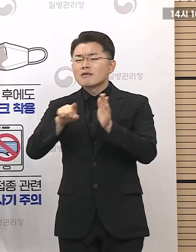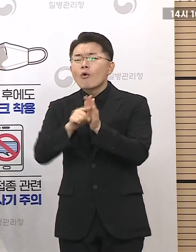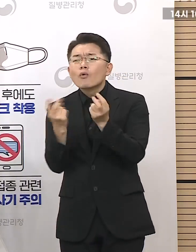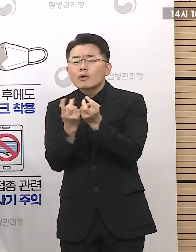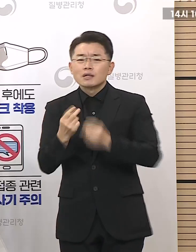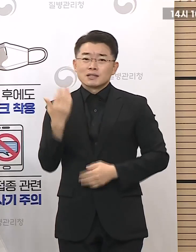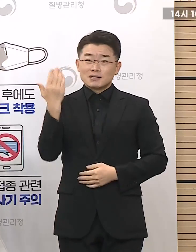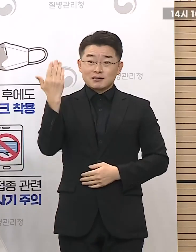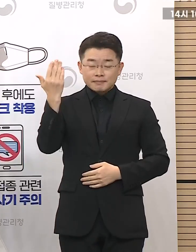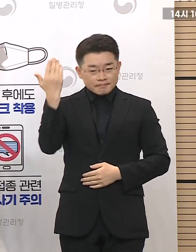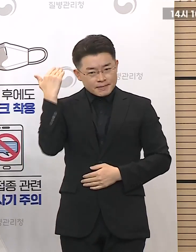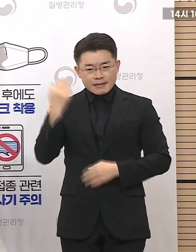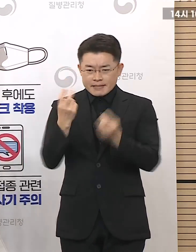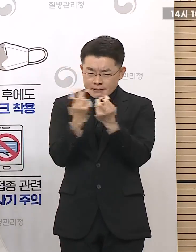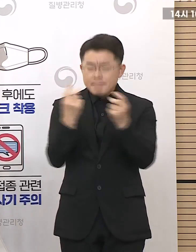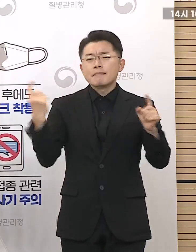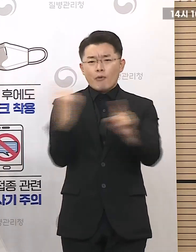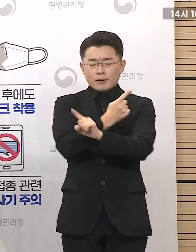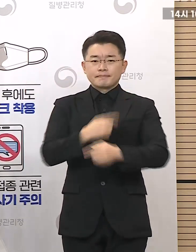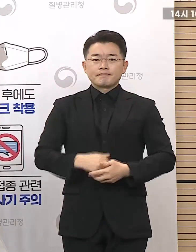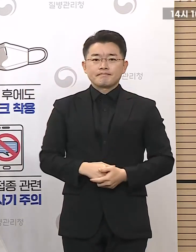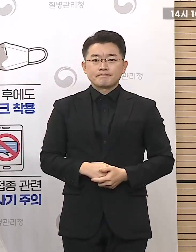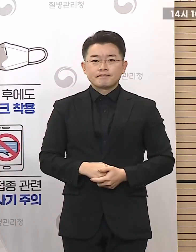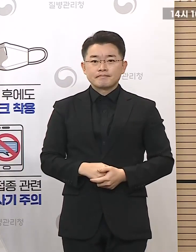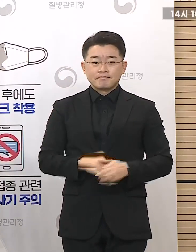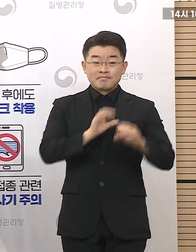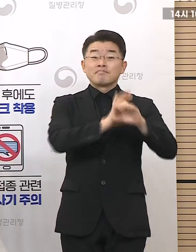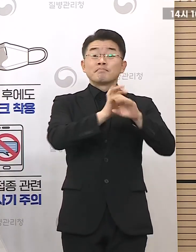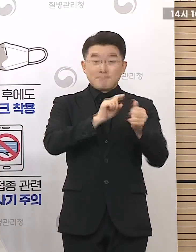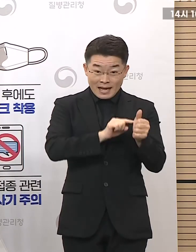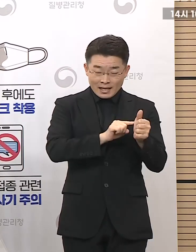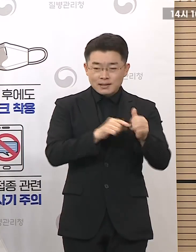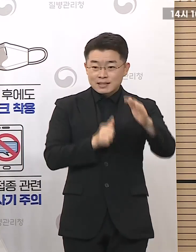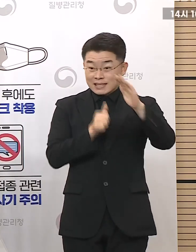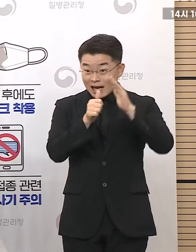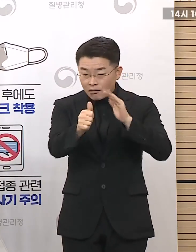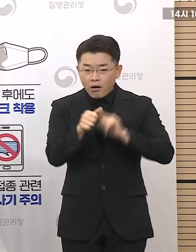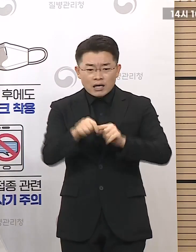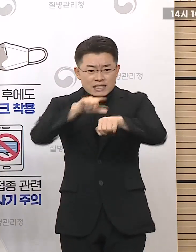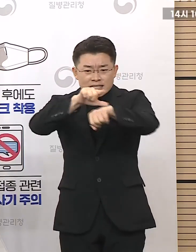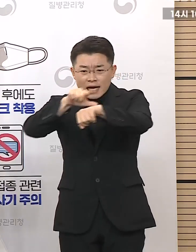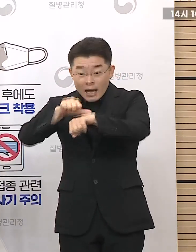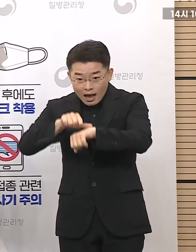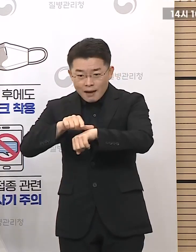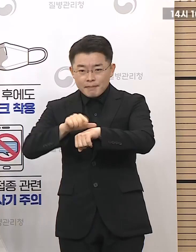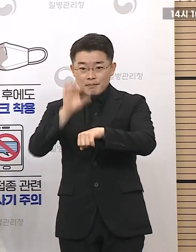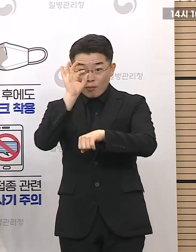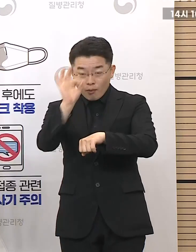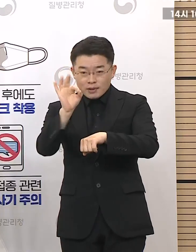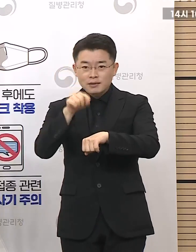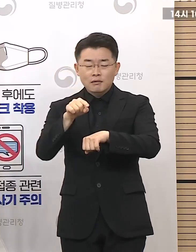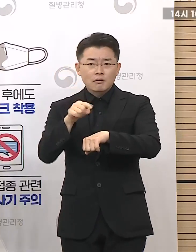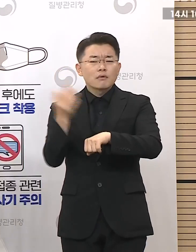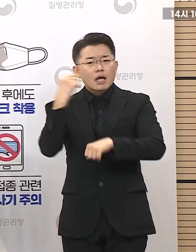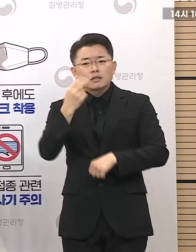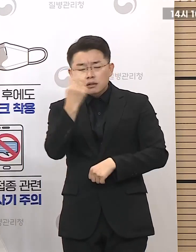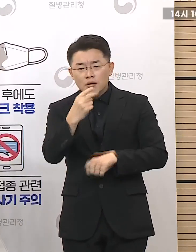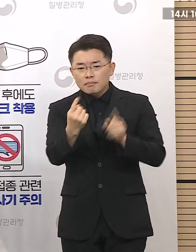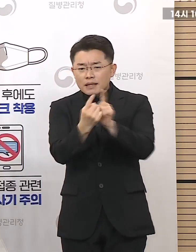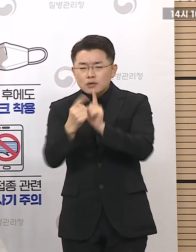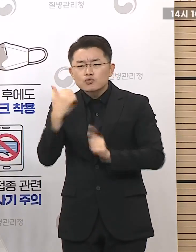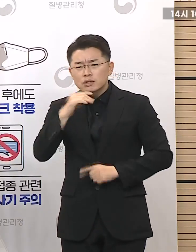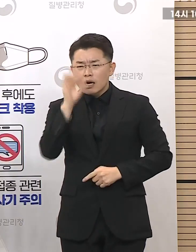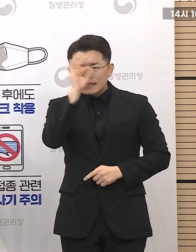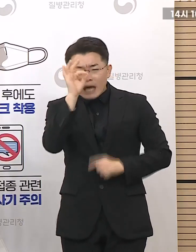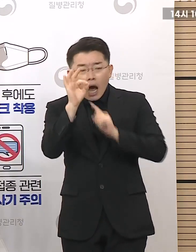지원 시스템을 개선해서 확진자 이용시설 파악 소요 시간을 기존의 0.5일에서